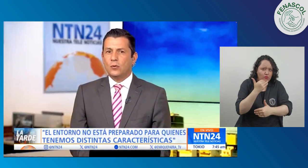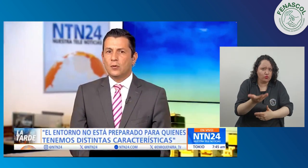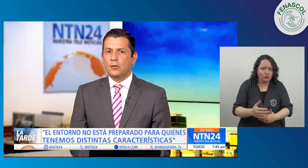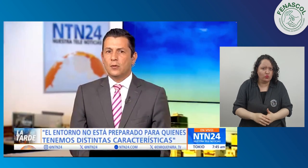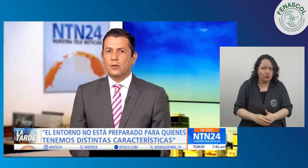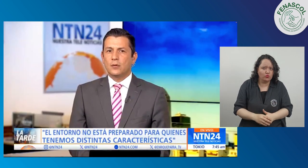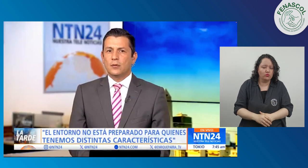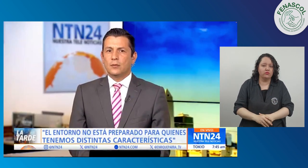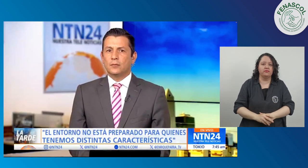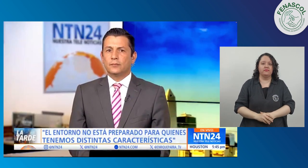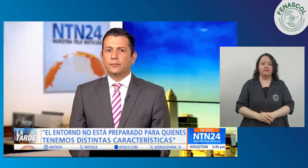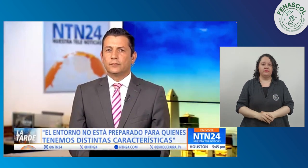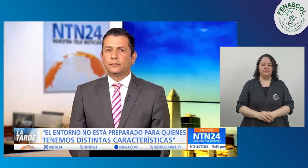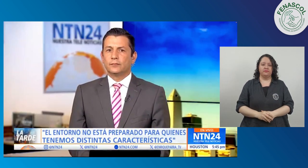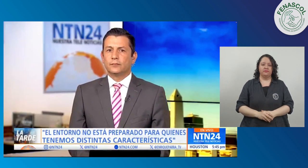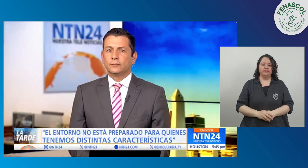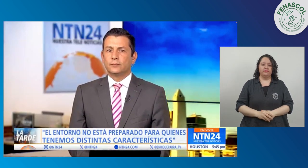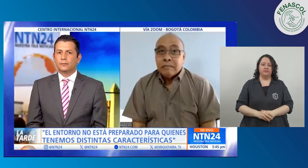ello?